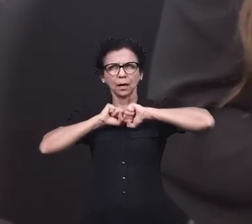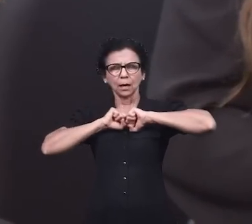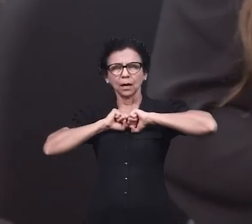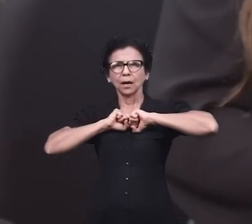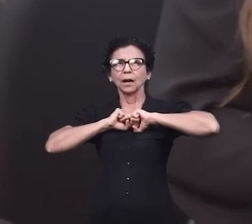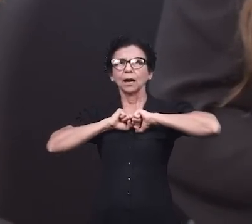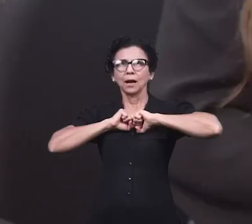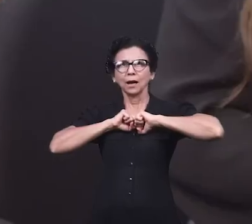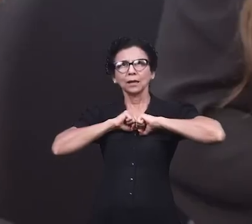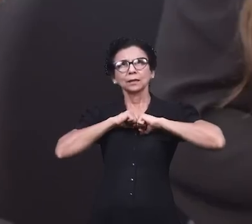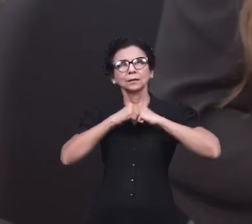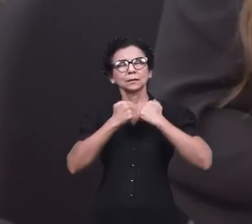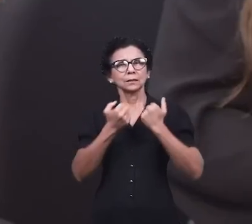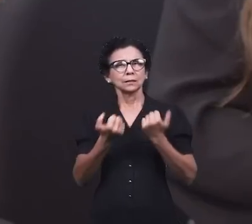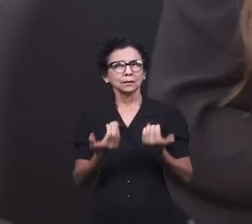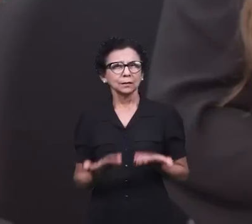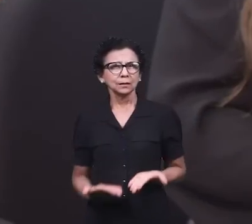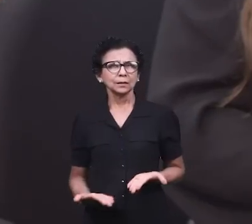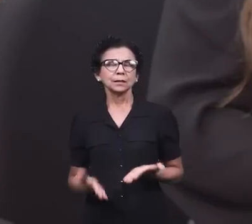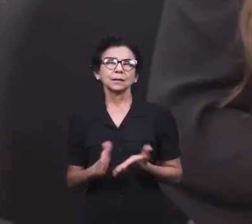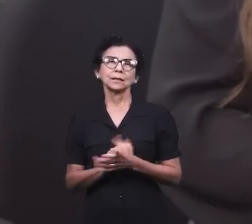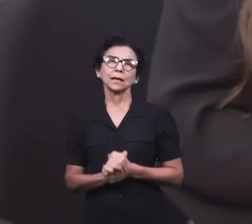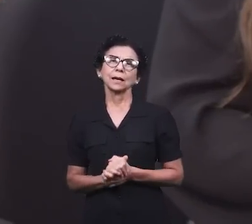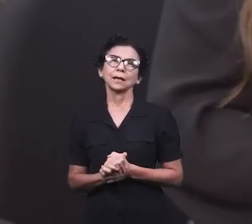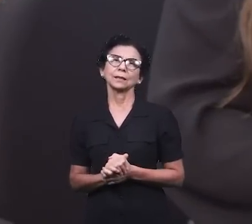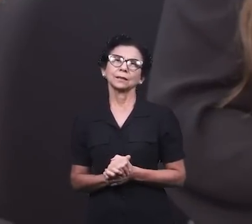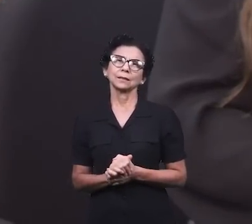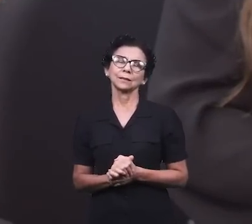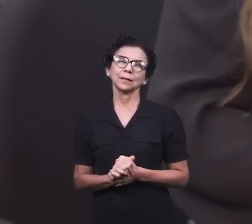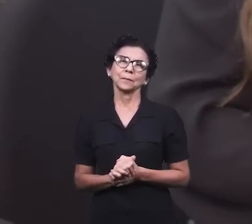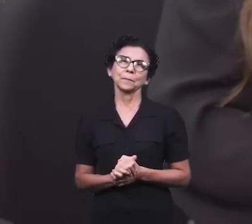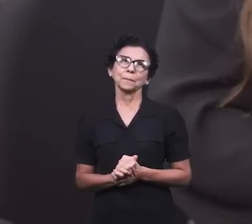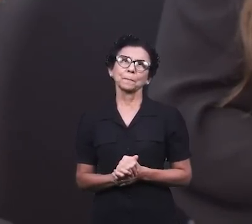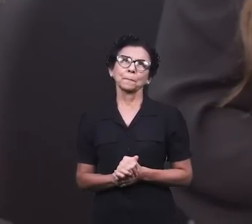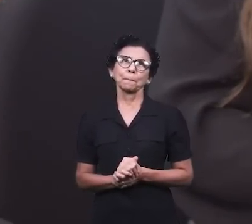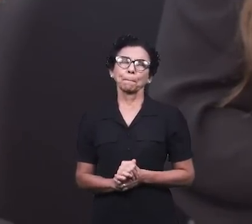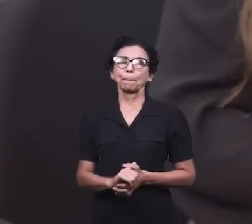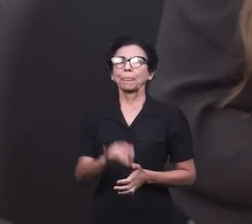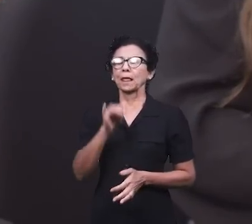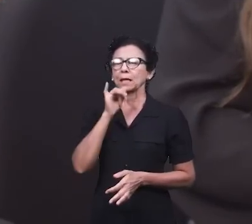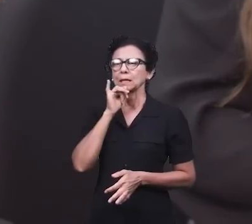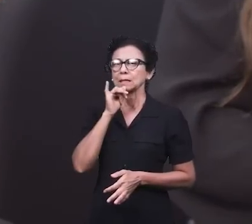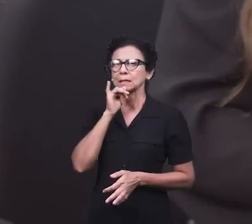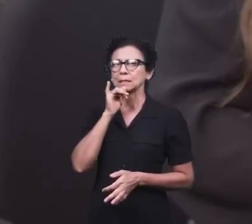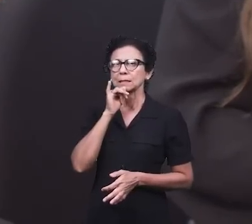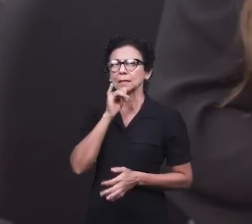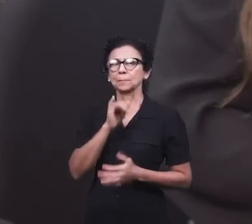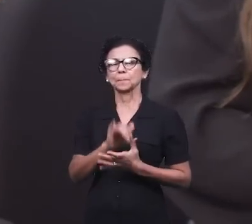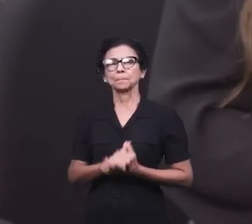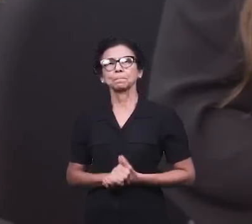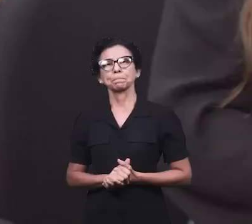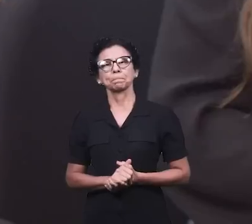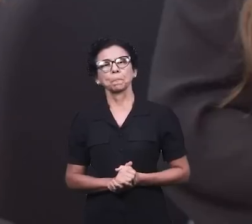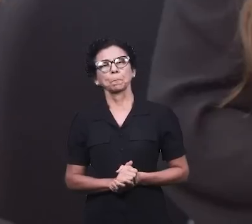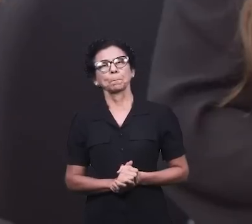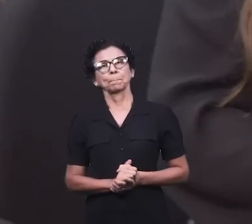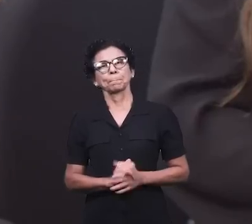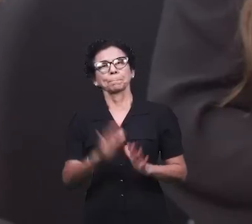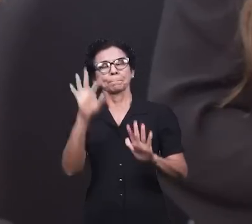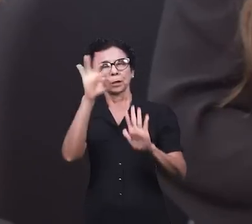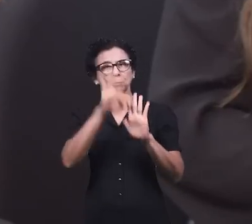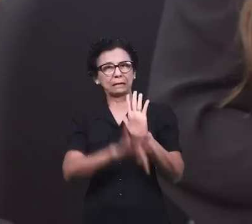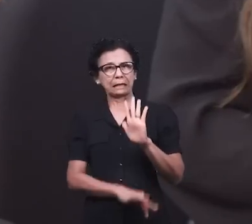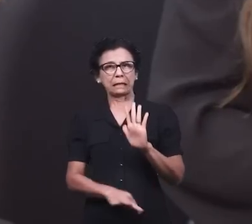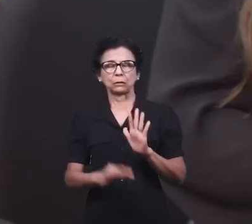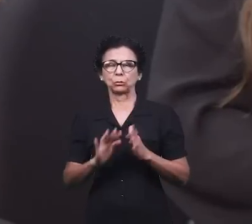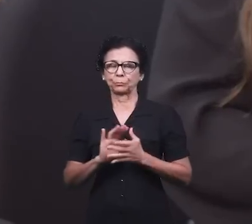sua subjetividade. Então, por exemplo, um exemplo muito simples. Se eu pego um texto e dou para meus alunos lá na escola e falo, ó, desse